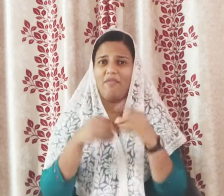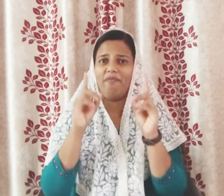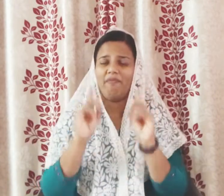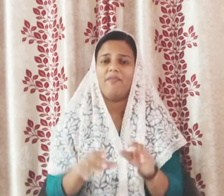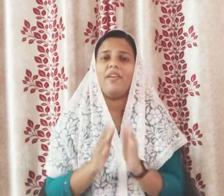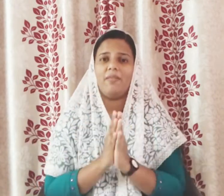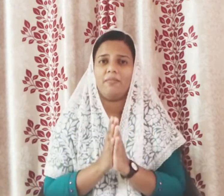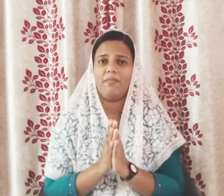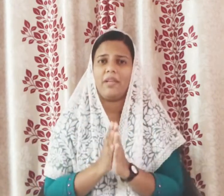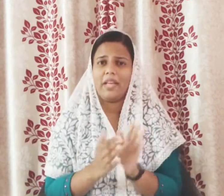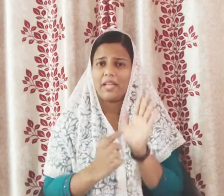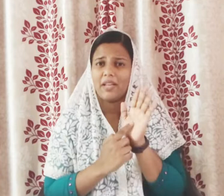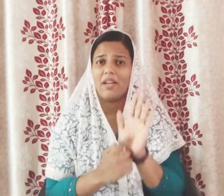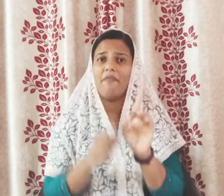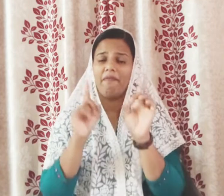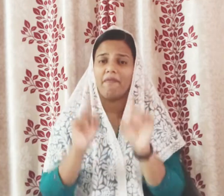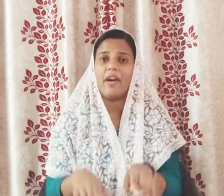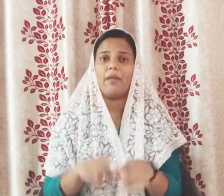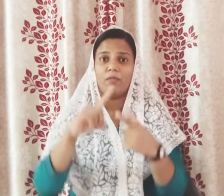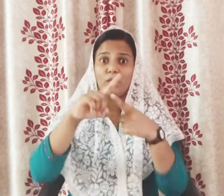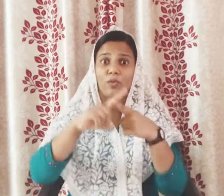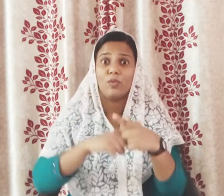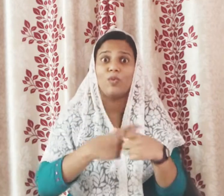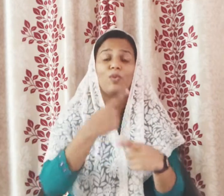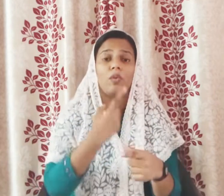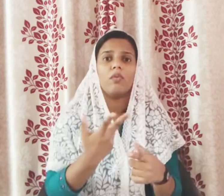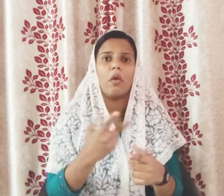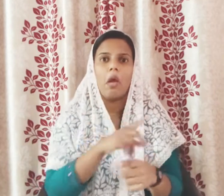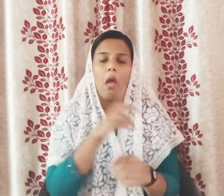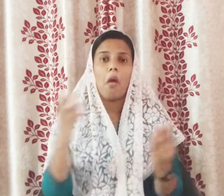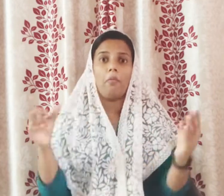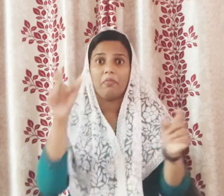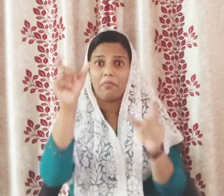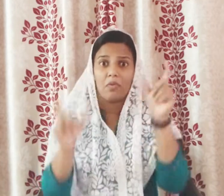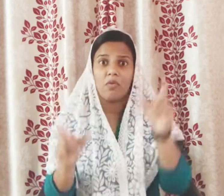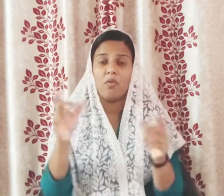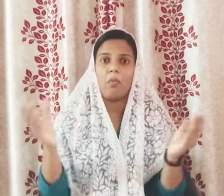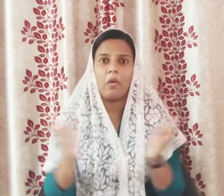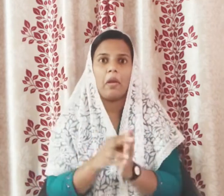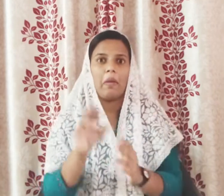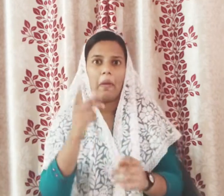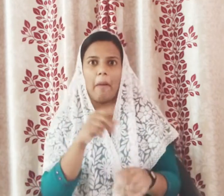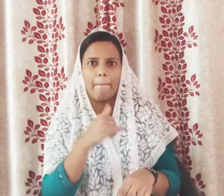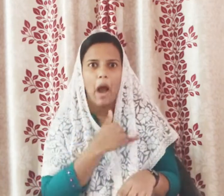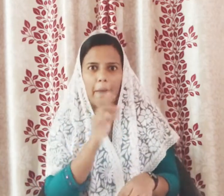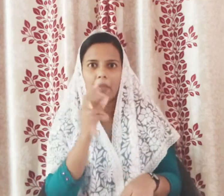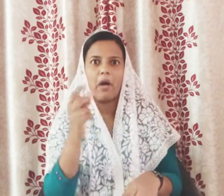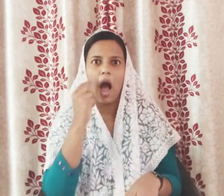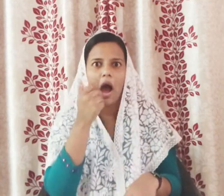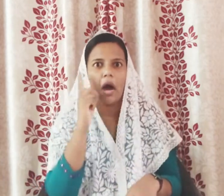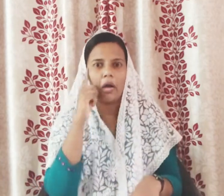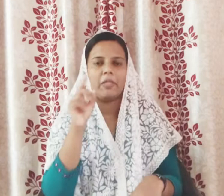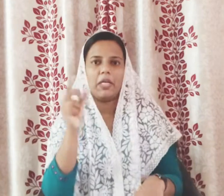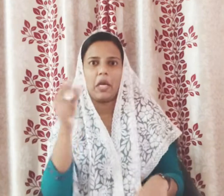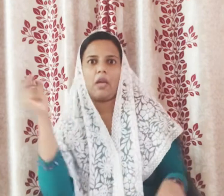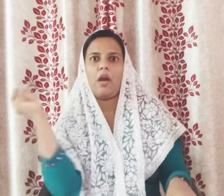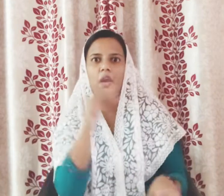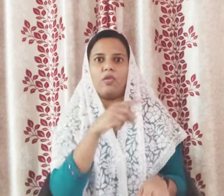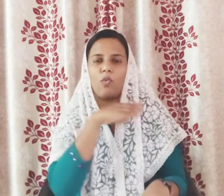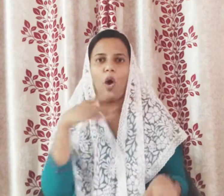തരണം, അതെനിക്ക് വെളിപ്പെടുത്തി തരണം. കണ്ടോ യോശുവയും സൈന്യം എന്ത് ചെയ്തു? ആഘാനെ ദഹി കല്ലെറിഞ്ഞ് ചുട്ടുകളഞ്ഞു. ഇതുപോലെ